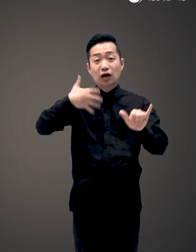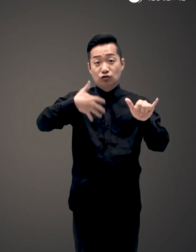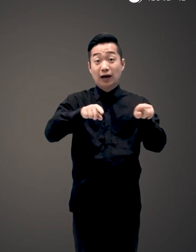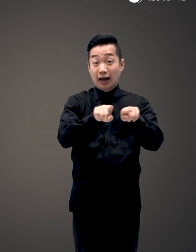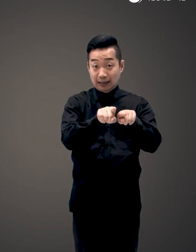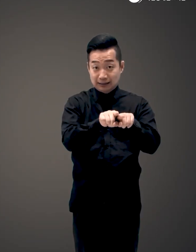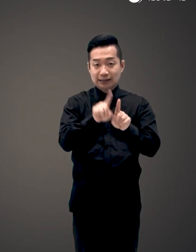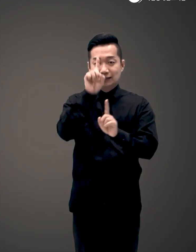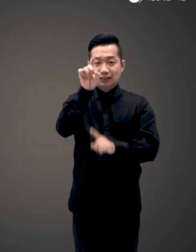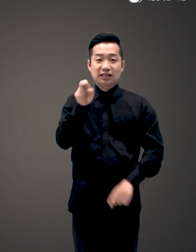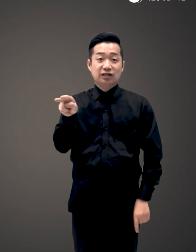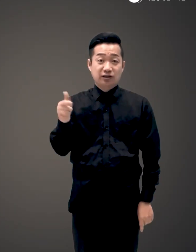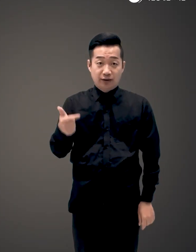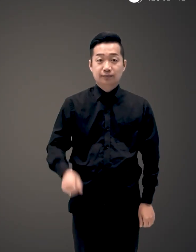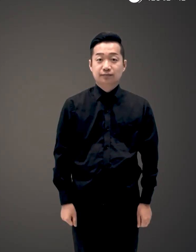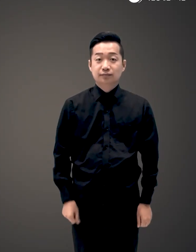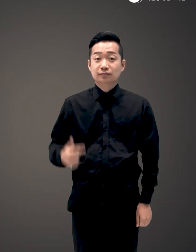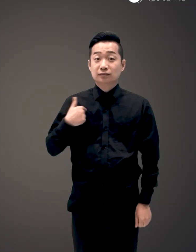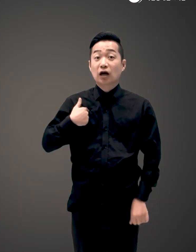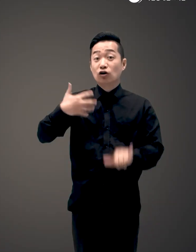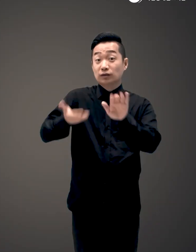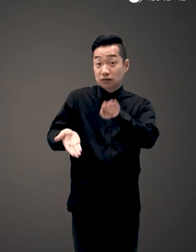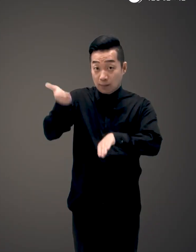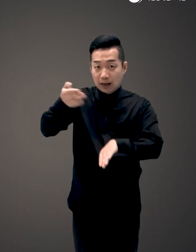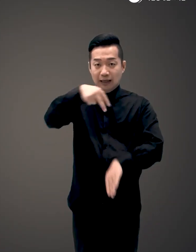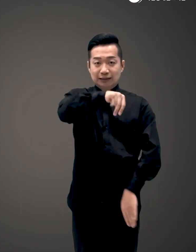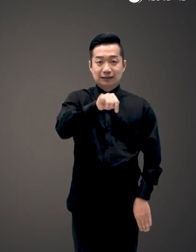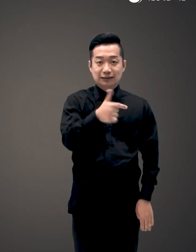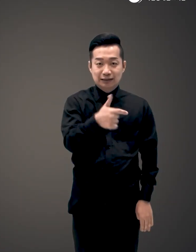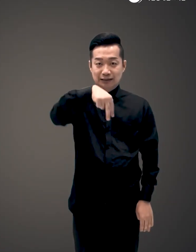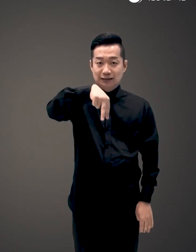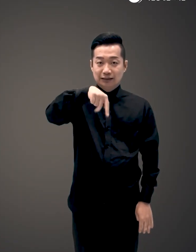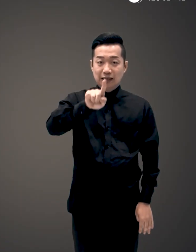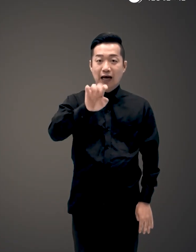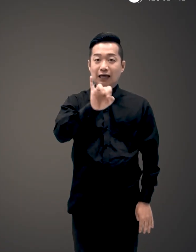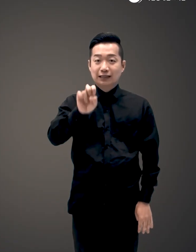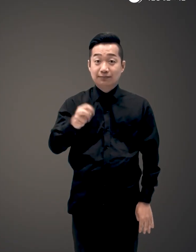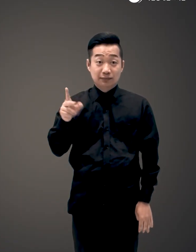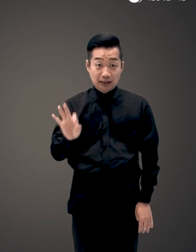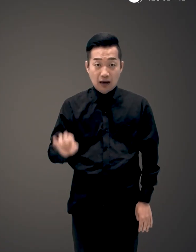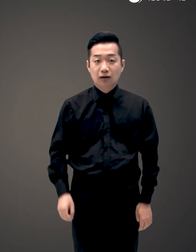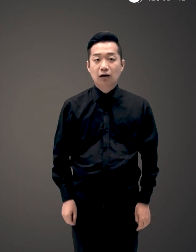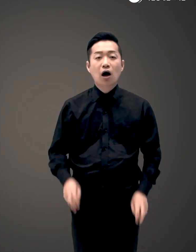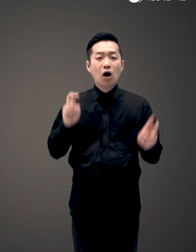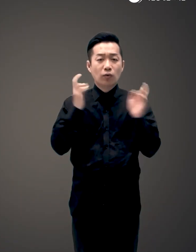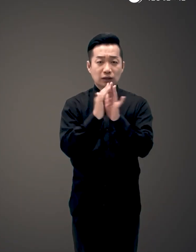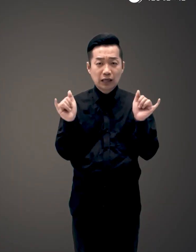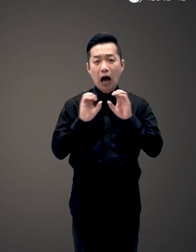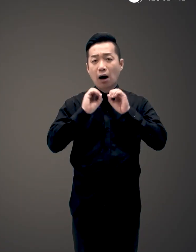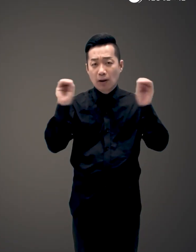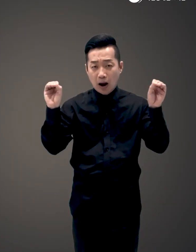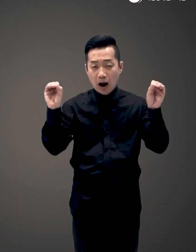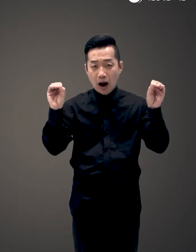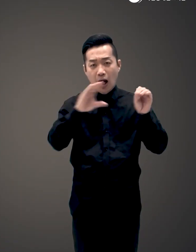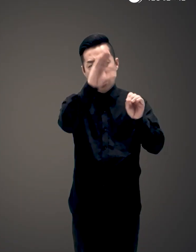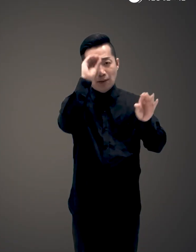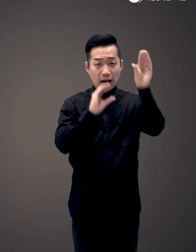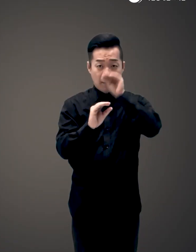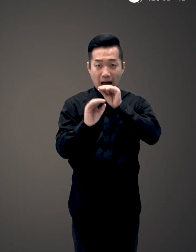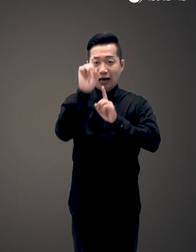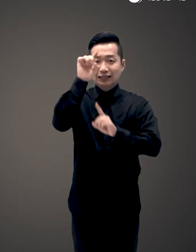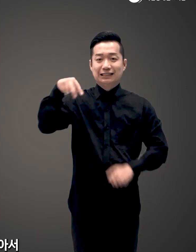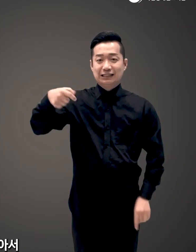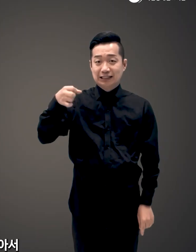유튜브 동료 이현님, 저희 유튜브 선배님 심사임당님, 요즘 회사원들, 마케터들의 롤모델이죠.